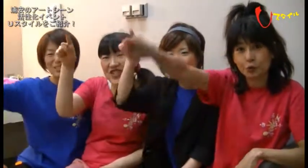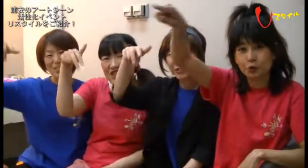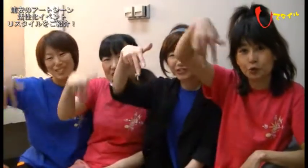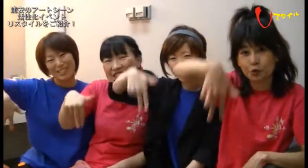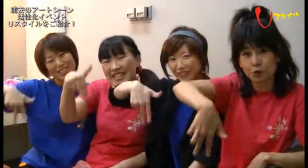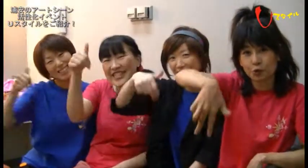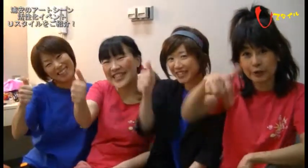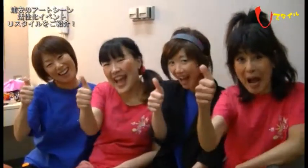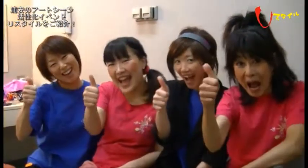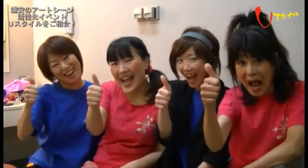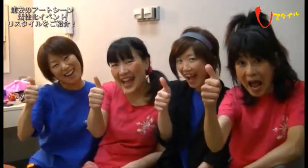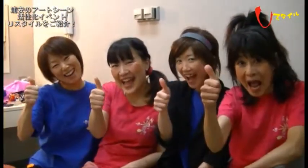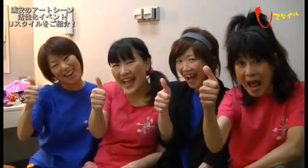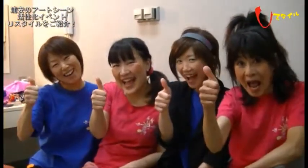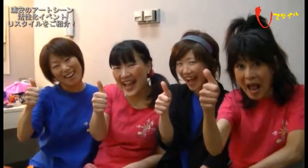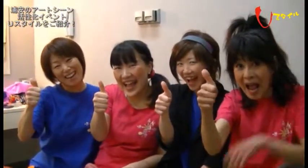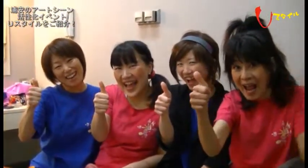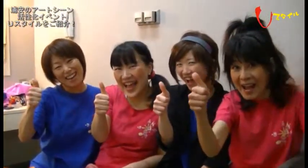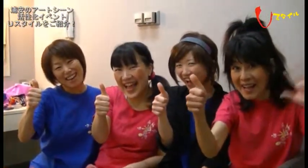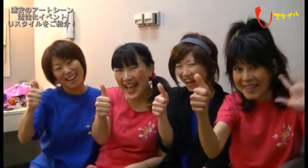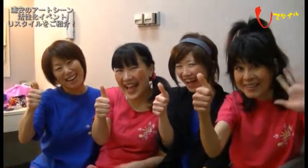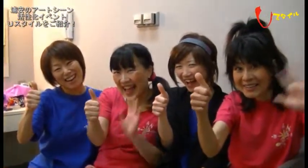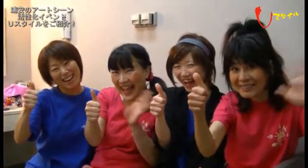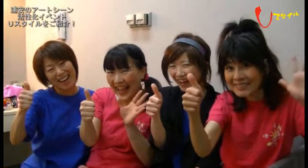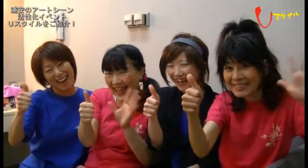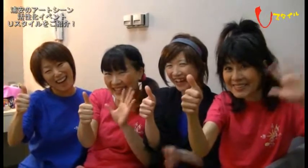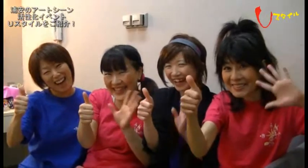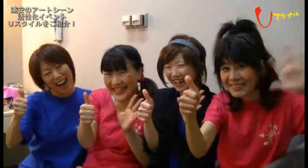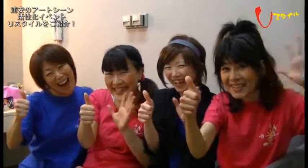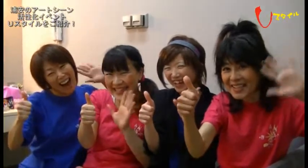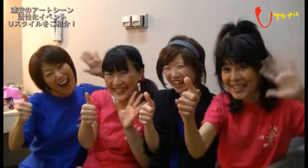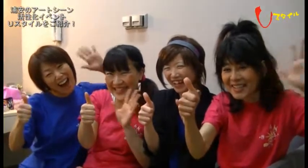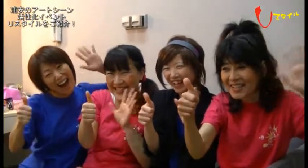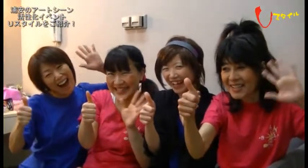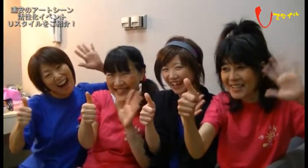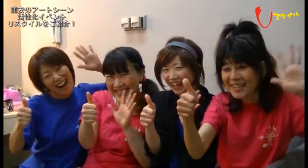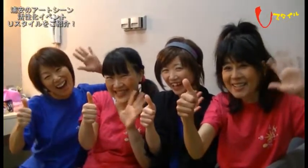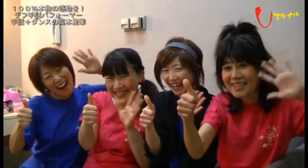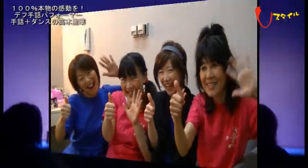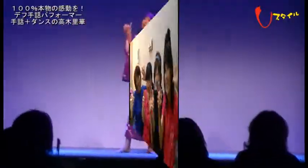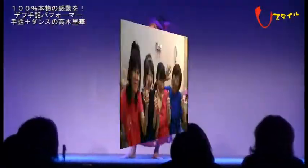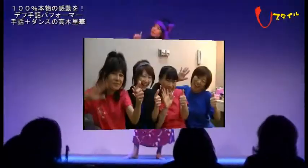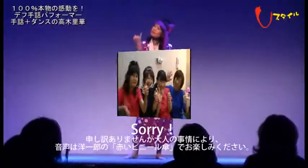ユース打った rあっはい